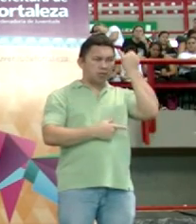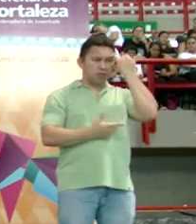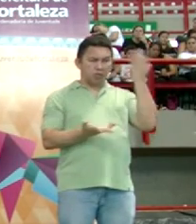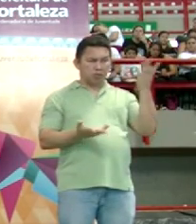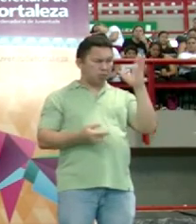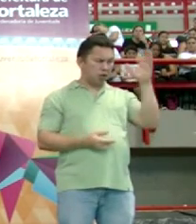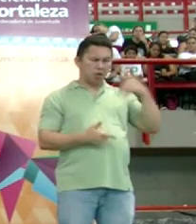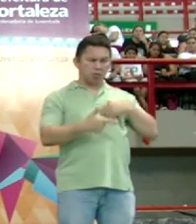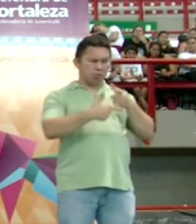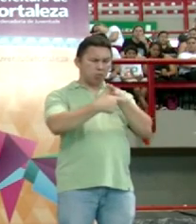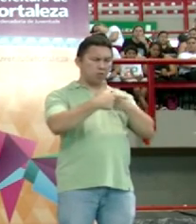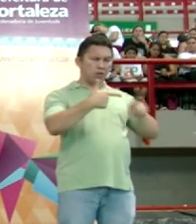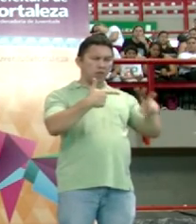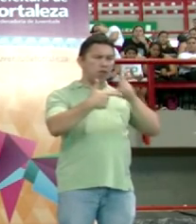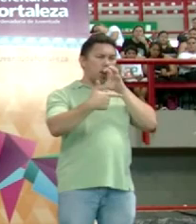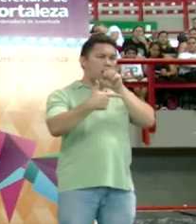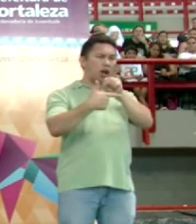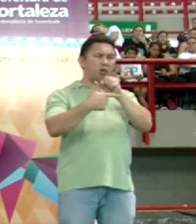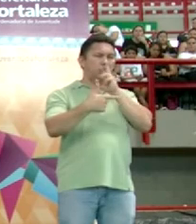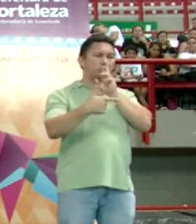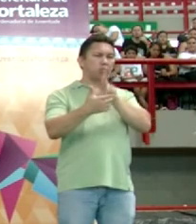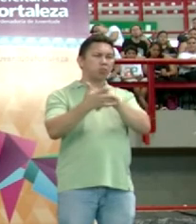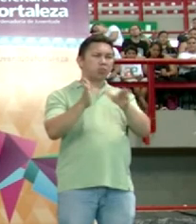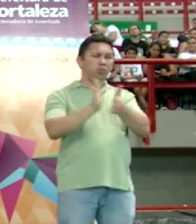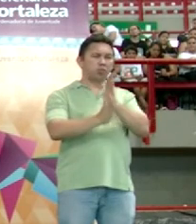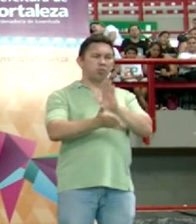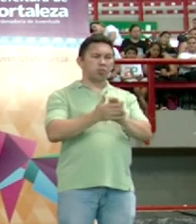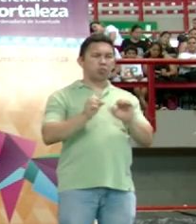logo. 3 dividido por 8. Acabou.